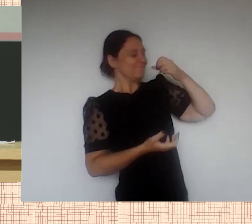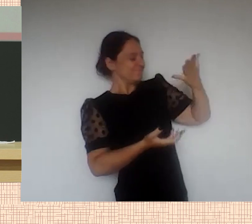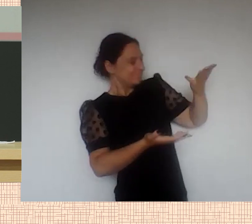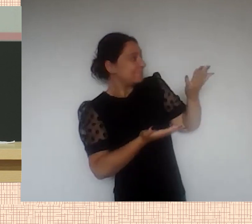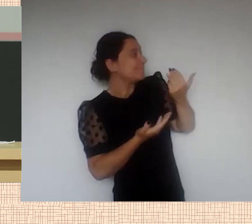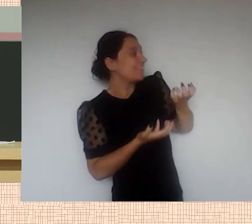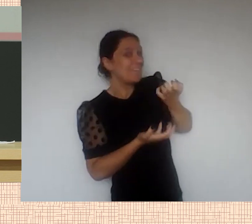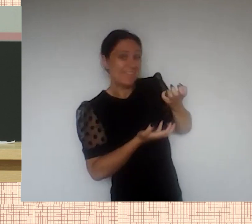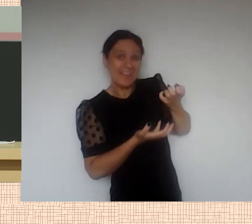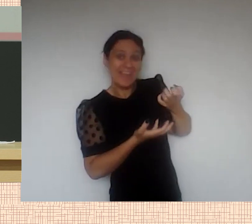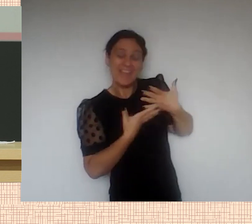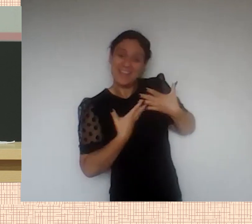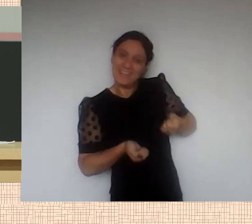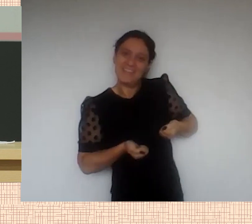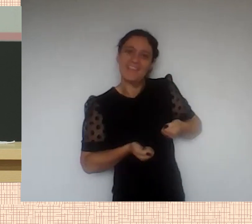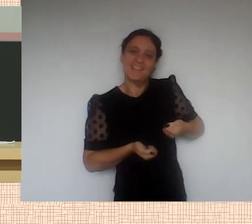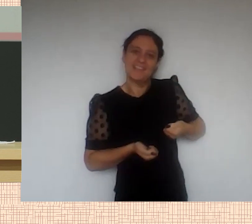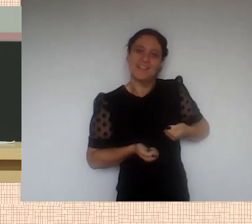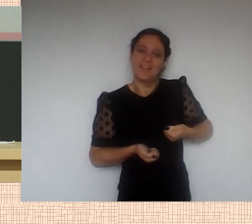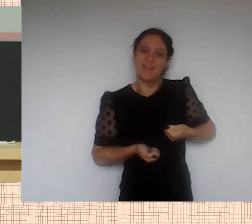vem oxigênio.